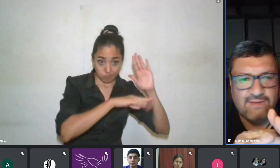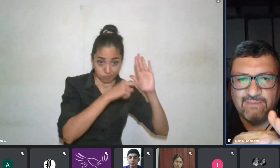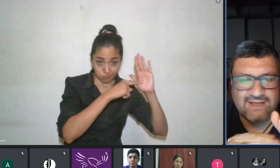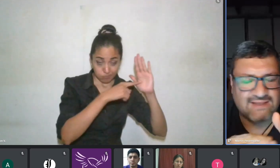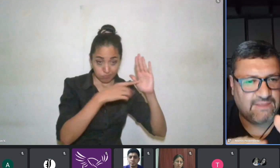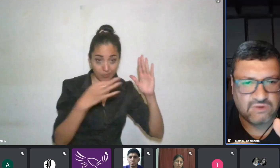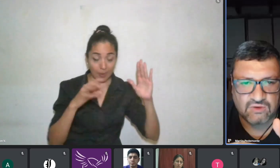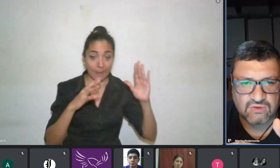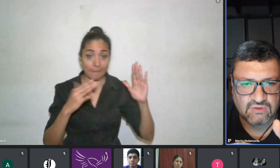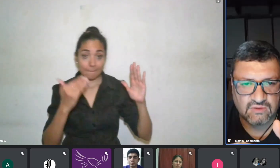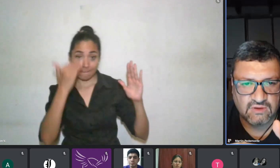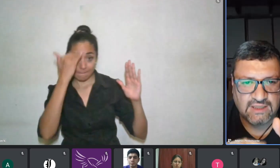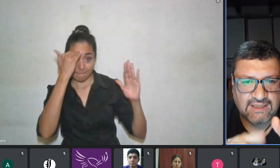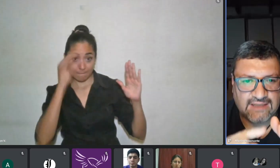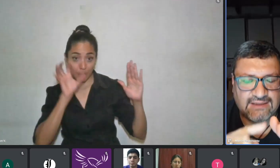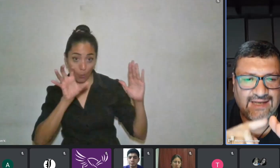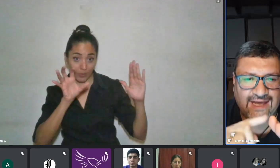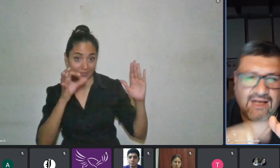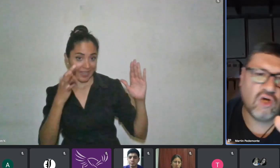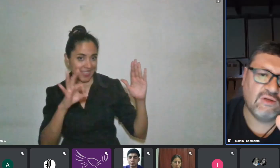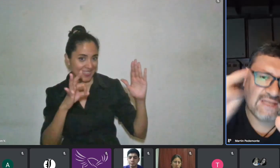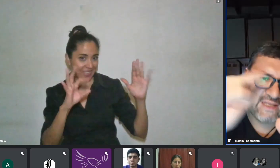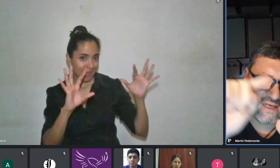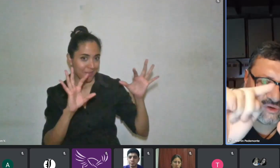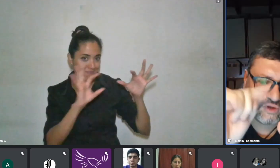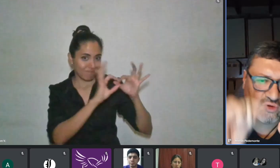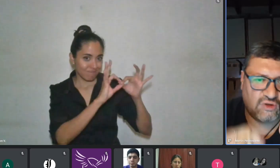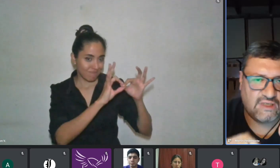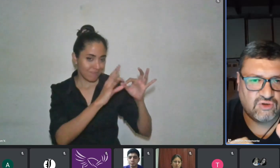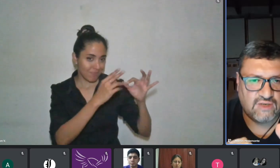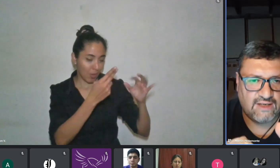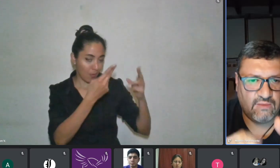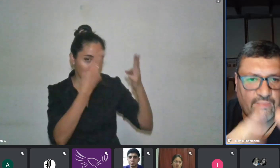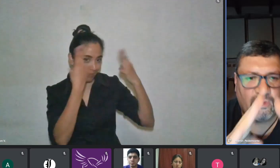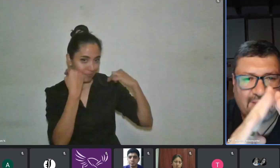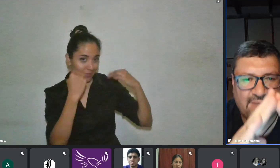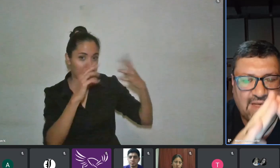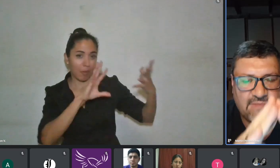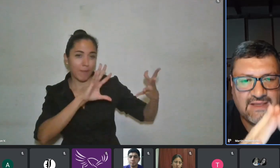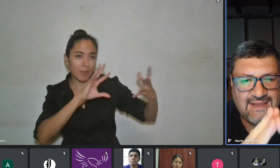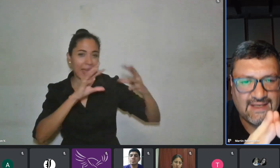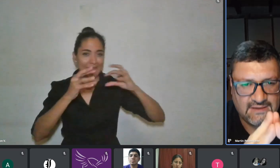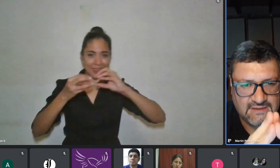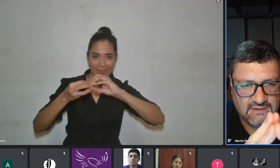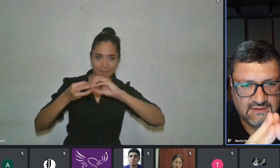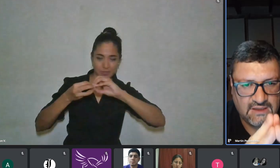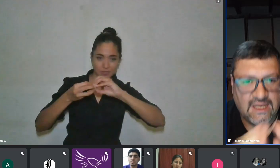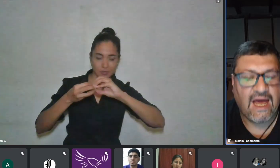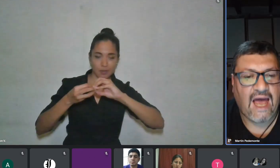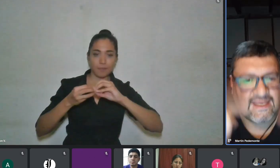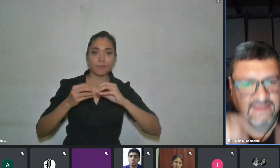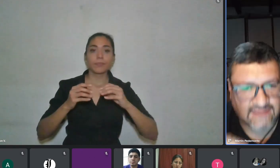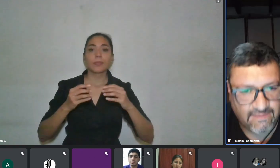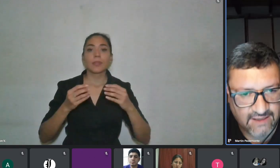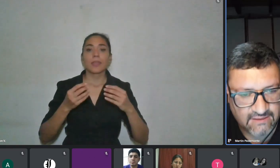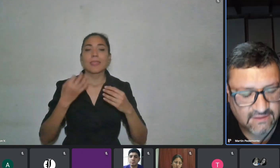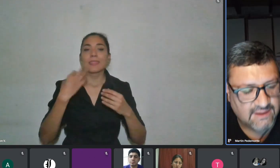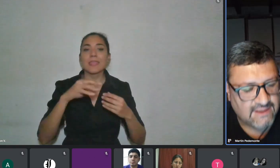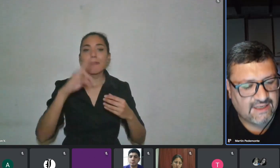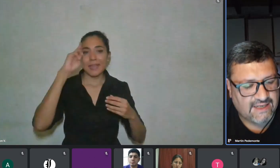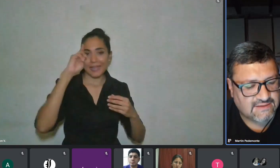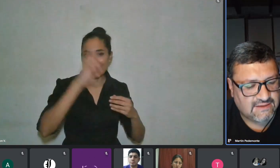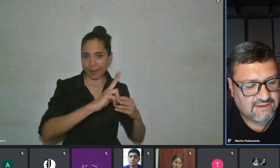podrían haber preceptos que estén en contra de la Constitución Nacional, por la pirámide de Kelsen. Así